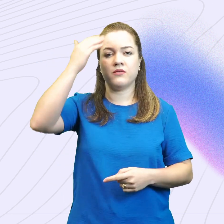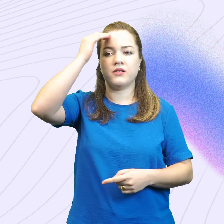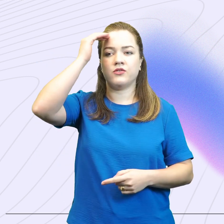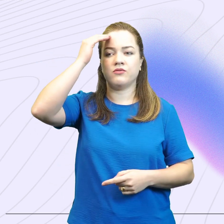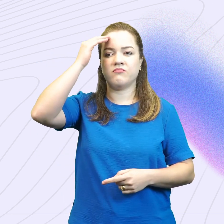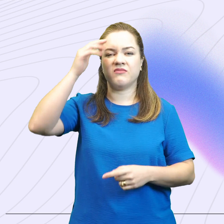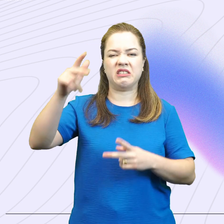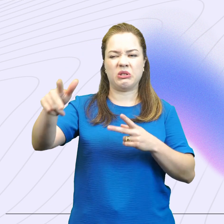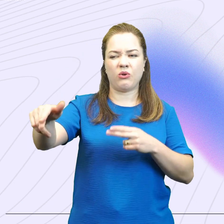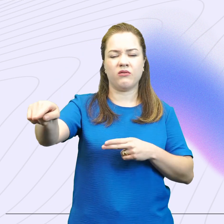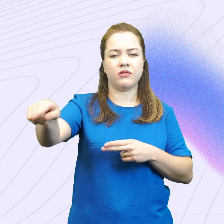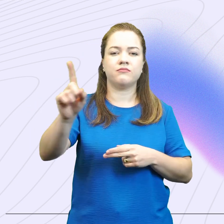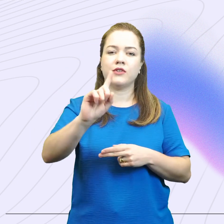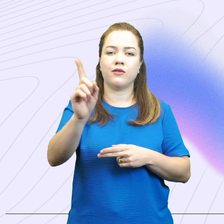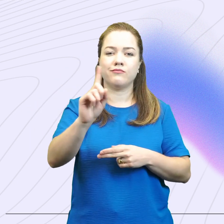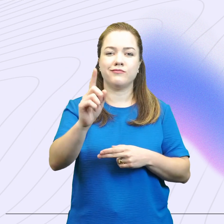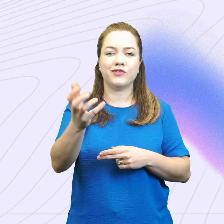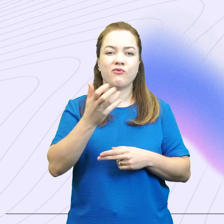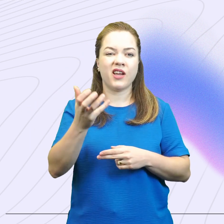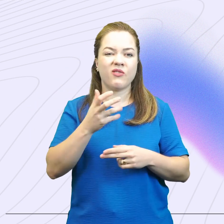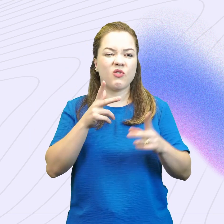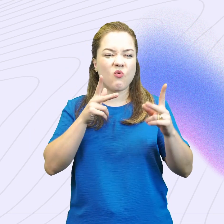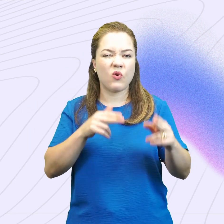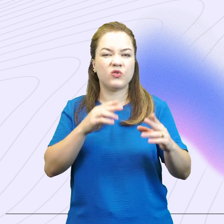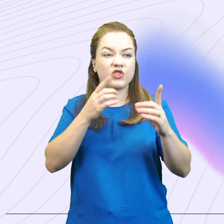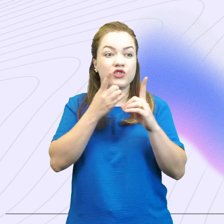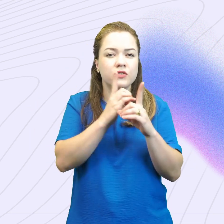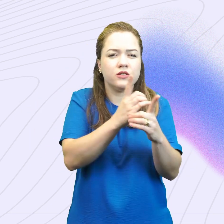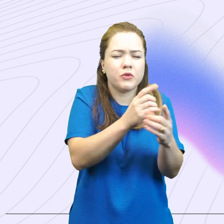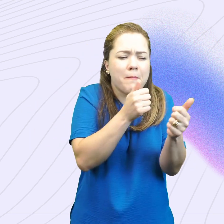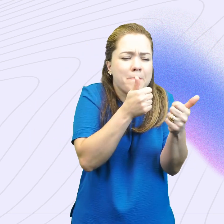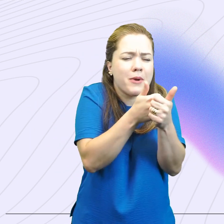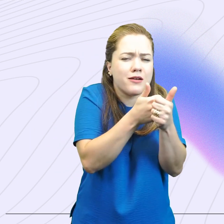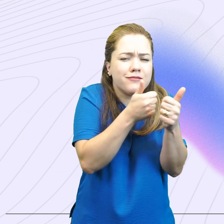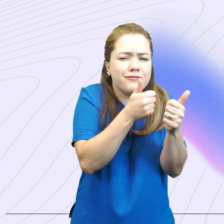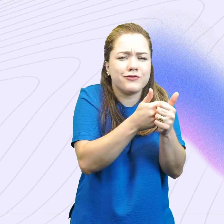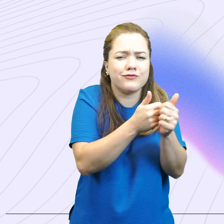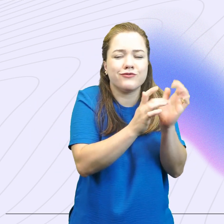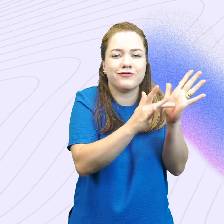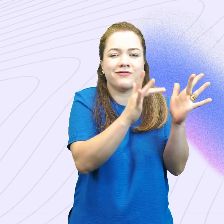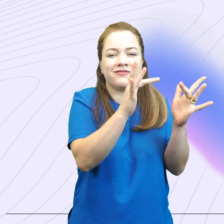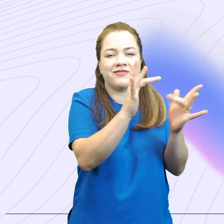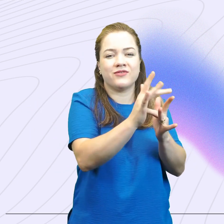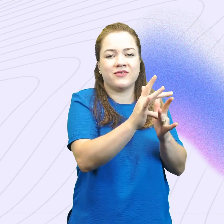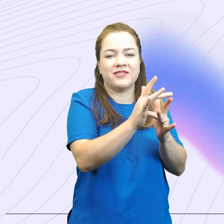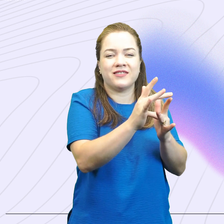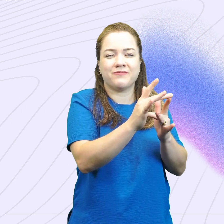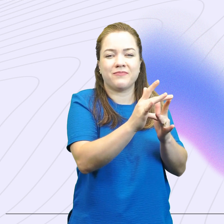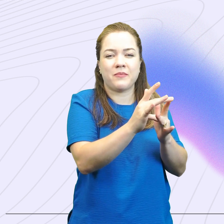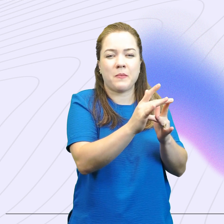quero viver como a multidão. Eu quero ser desses discípulos que estão pertinho do Mestre, que estão sendo corrigidos na palavra, que estão